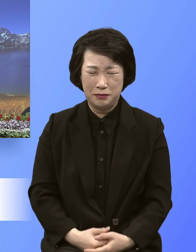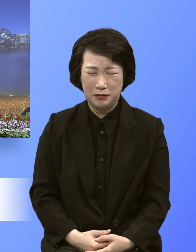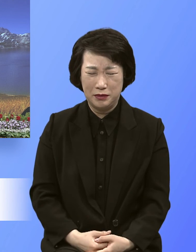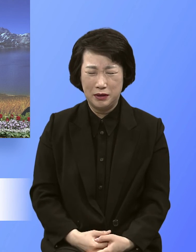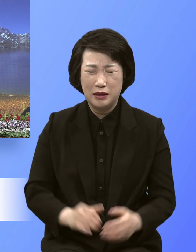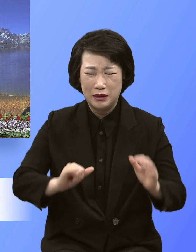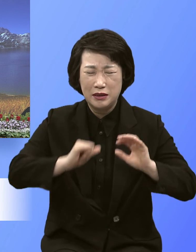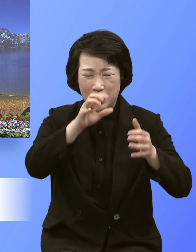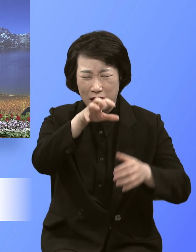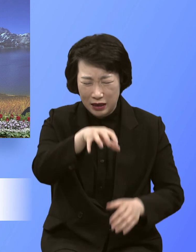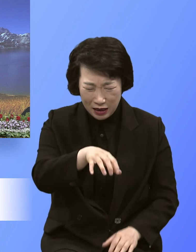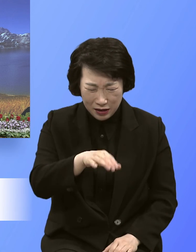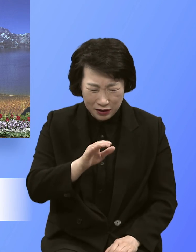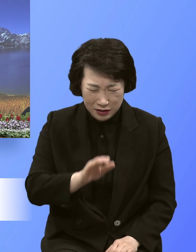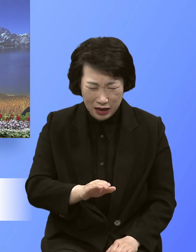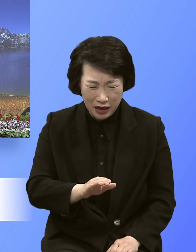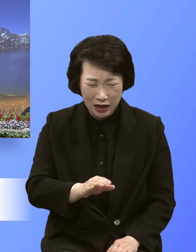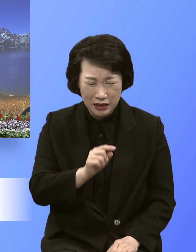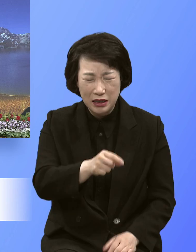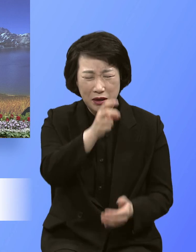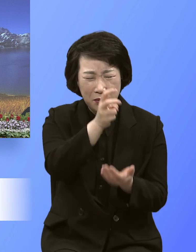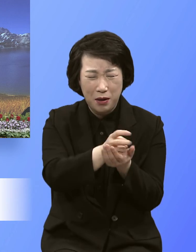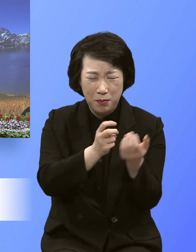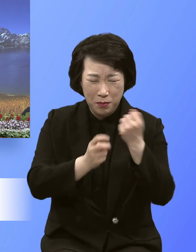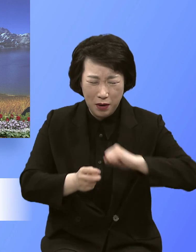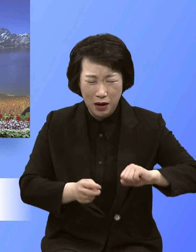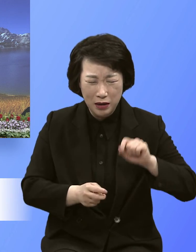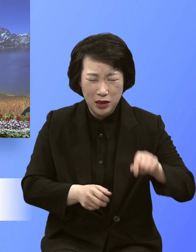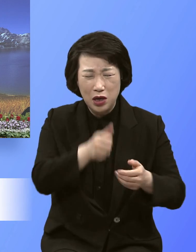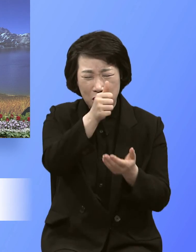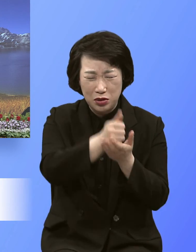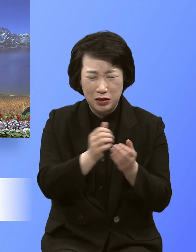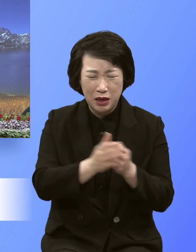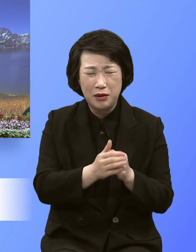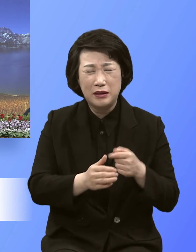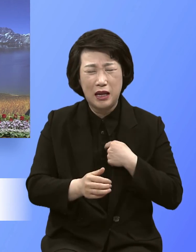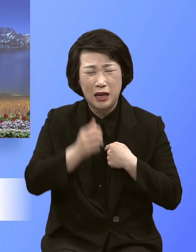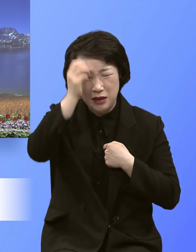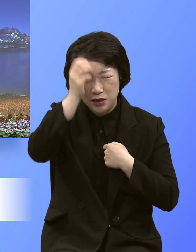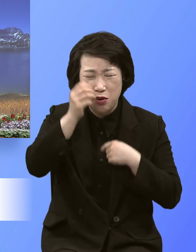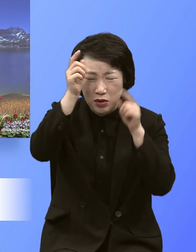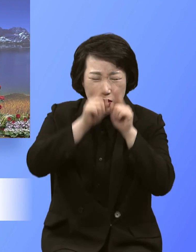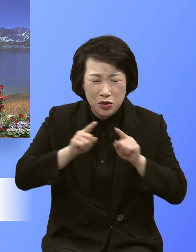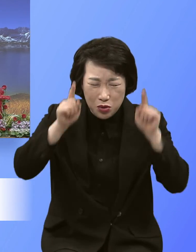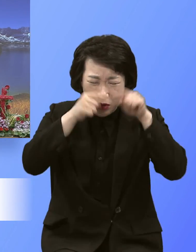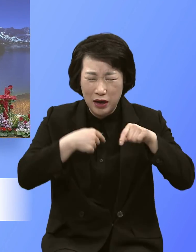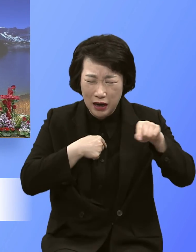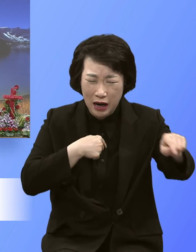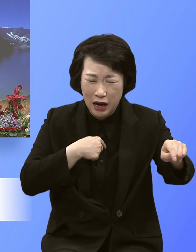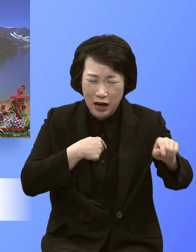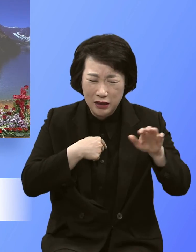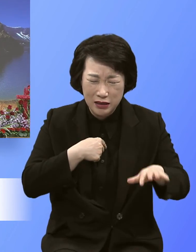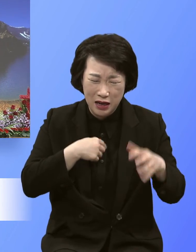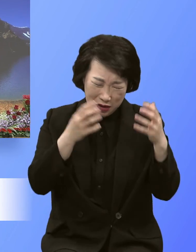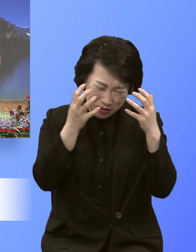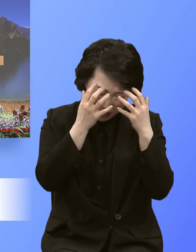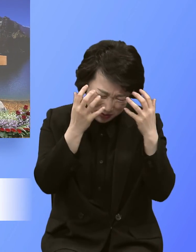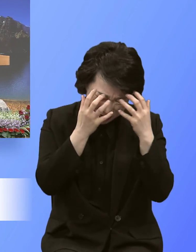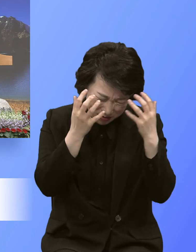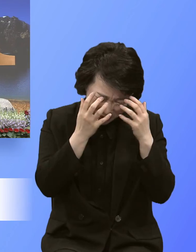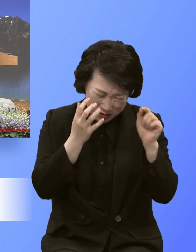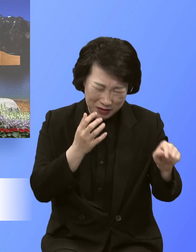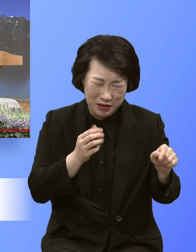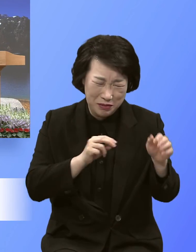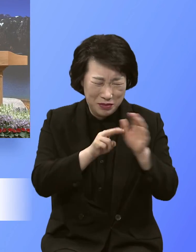이 세상에서 이 질서 파괴한 죄로 내 영혼이 지옥에 가도 온갖